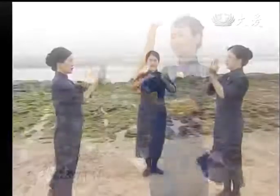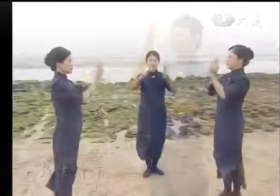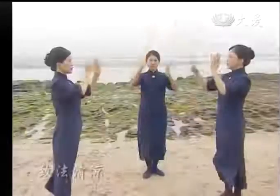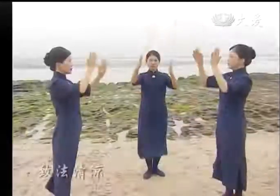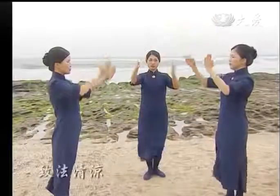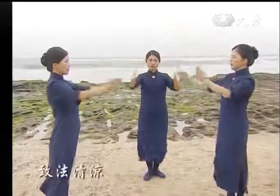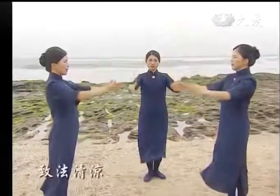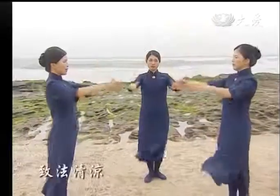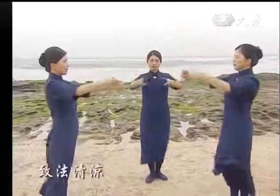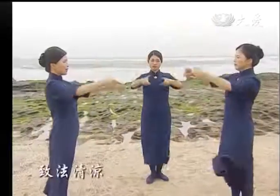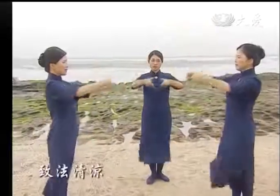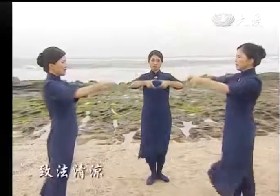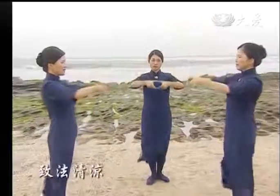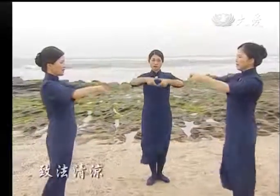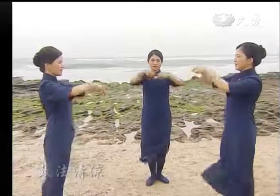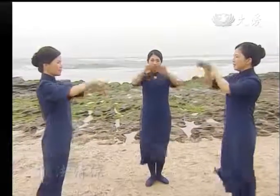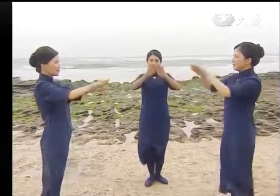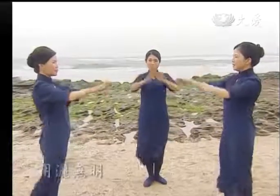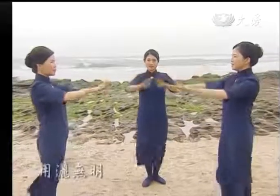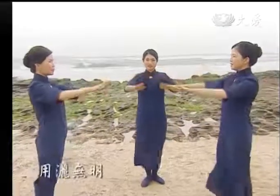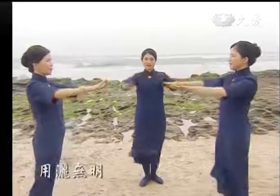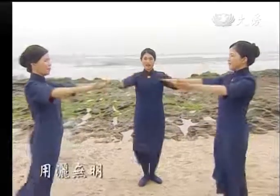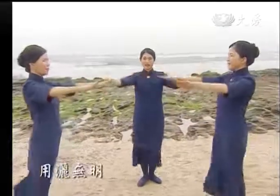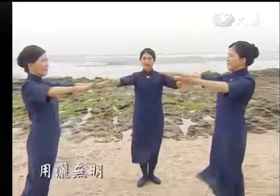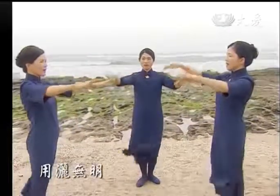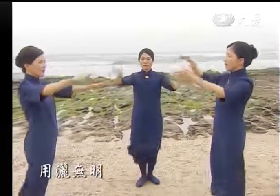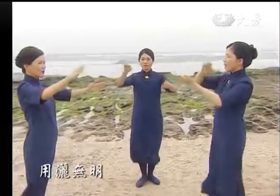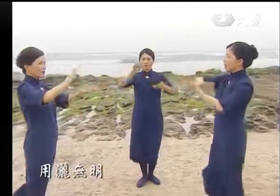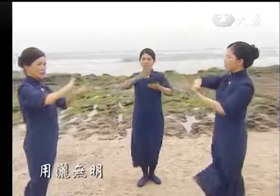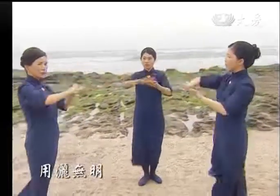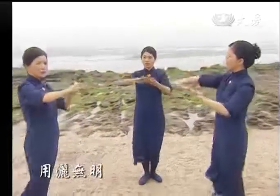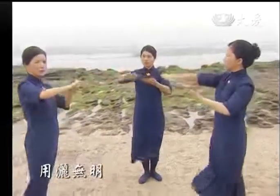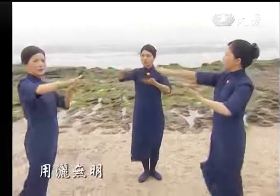直发清凉涌洒无